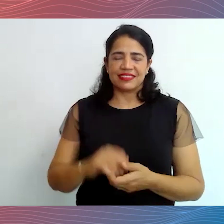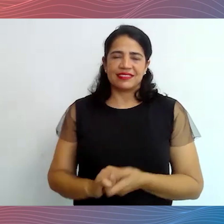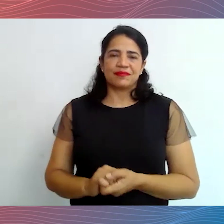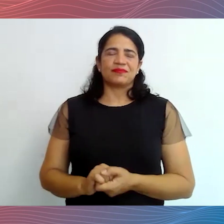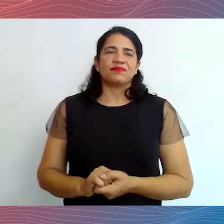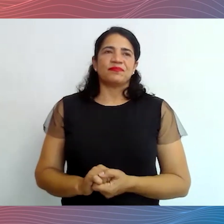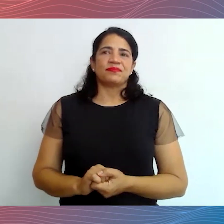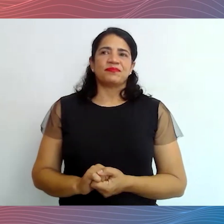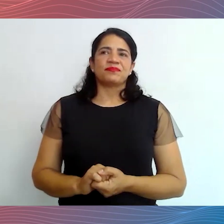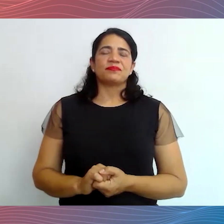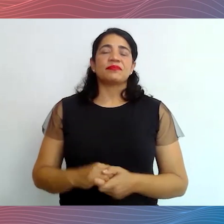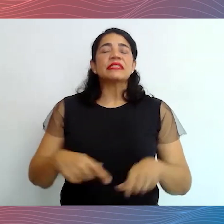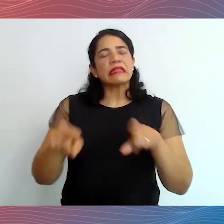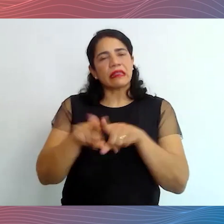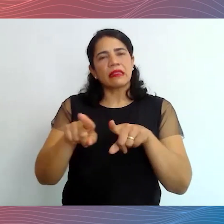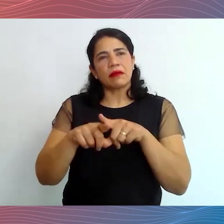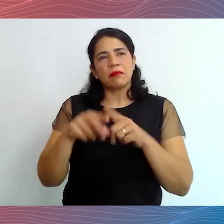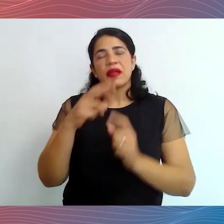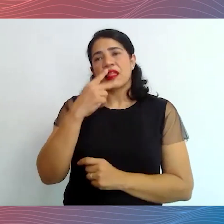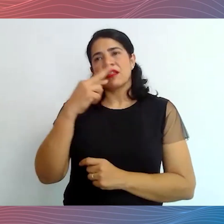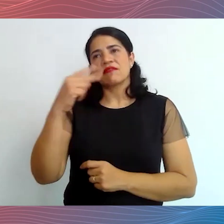espanhol. Sangue latino,